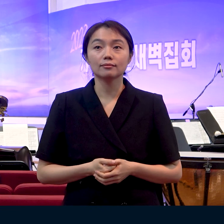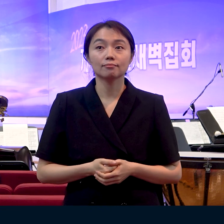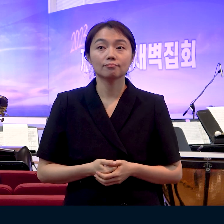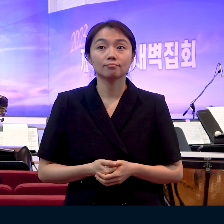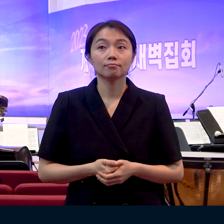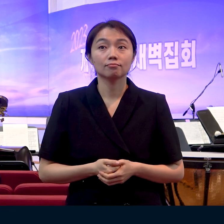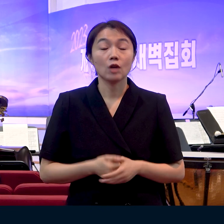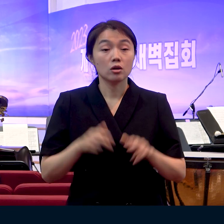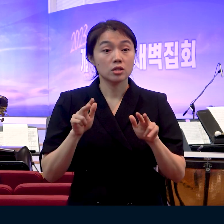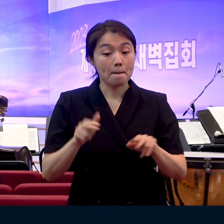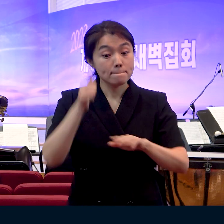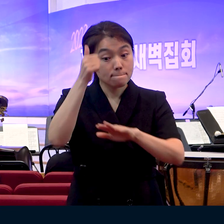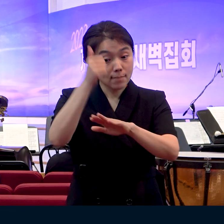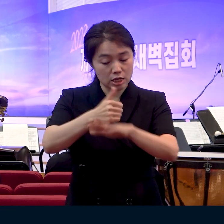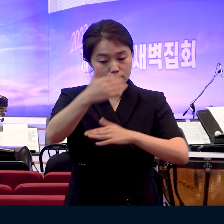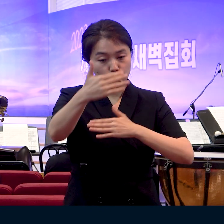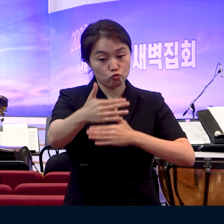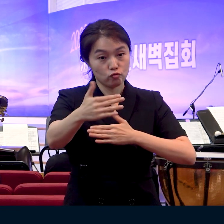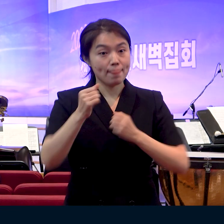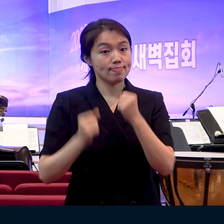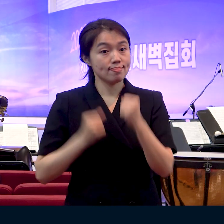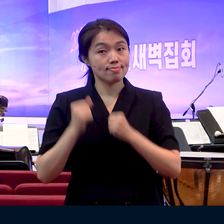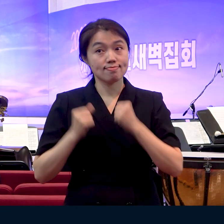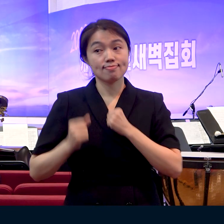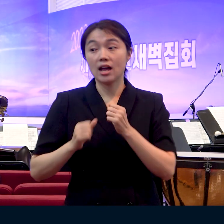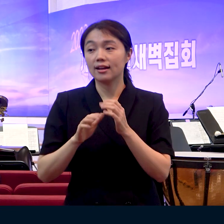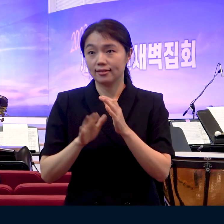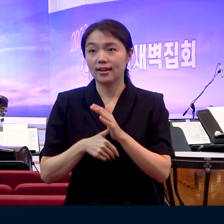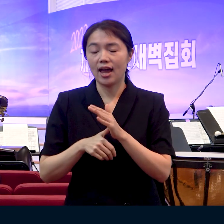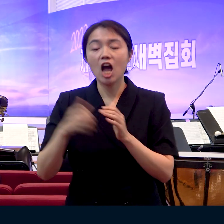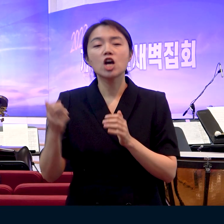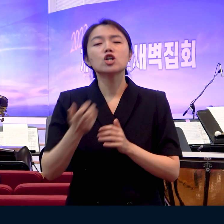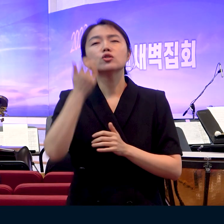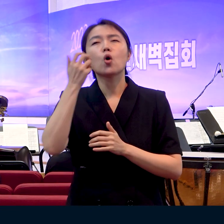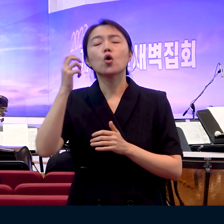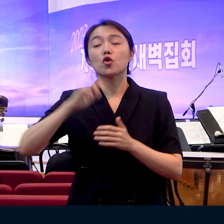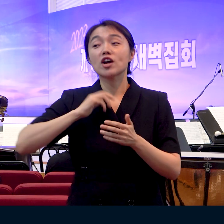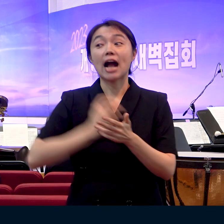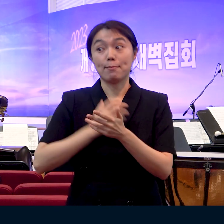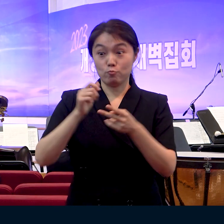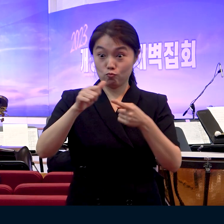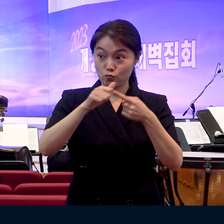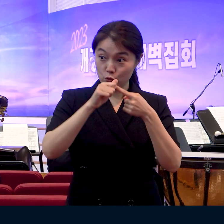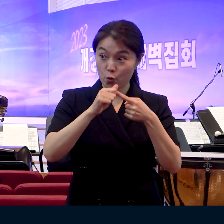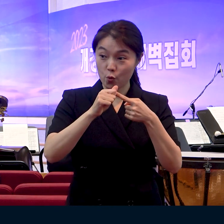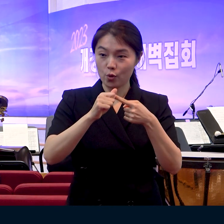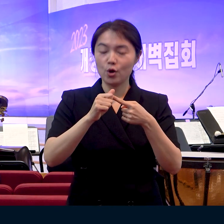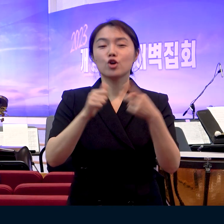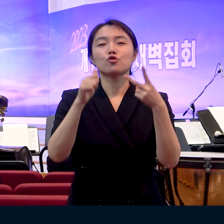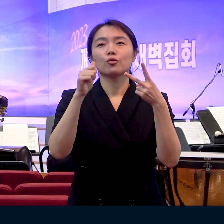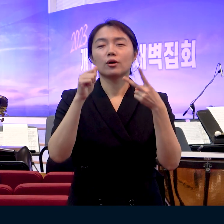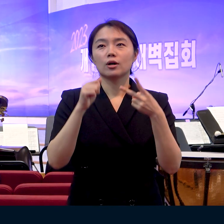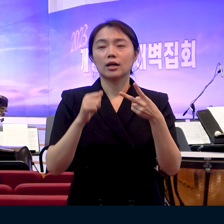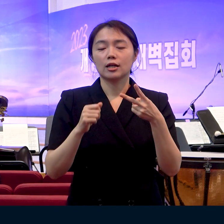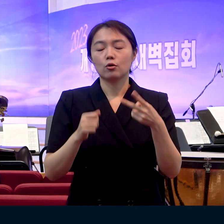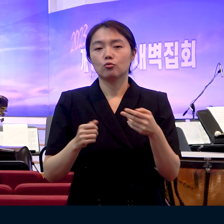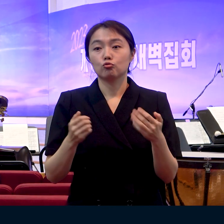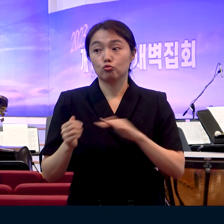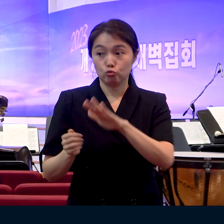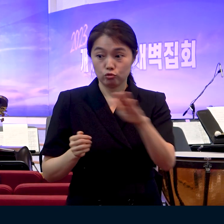이제 이 마지막 구간을 달리면서 성령의 감동으로 함께 이 목회에서